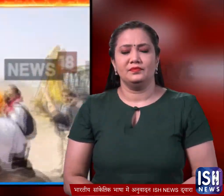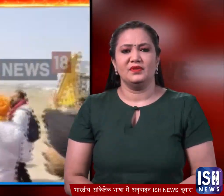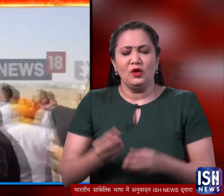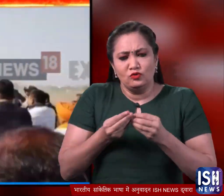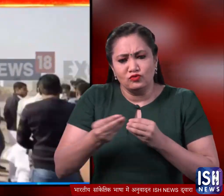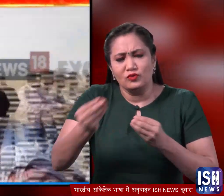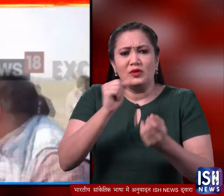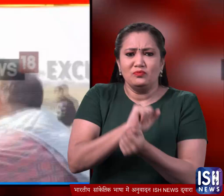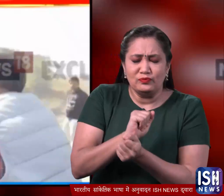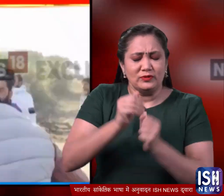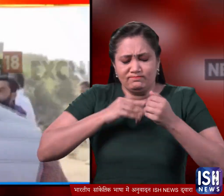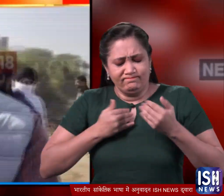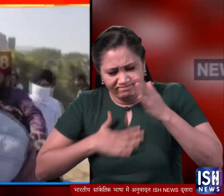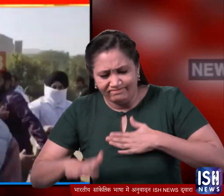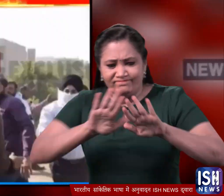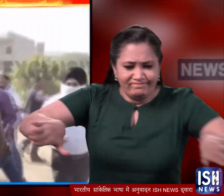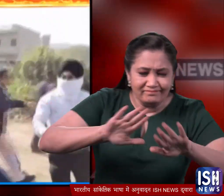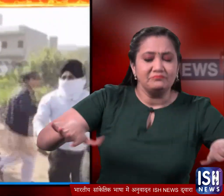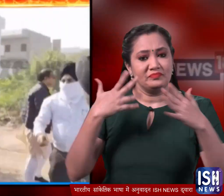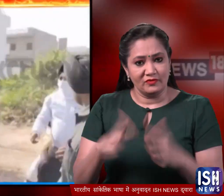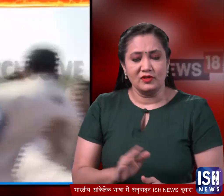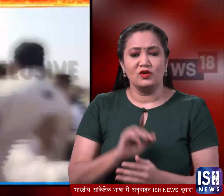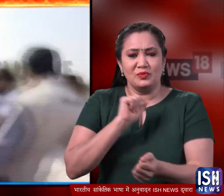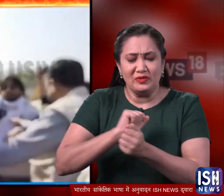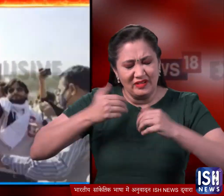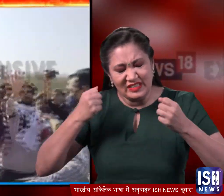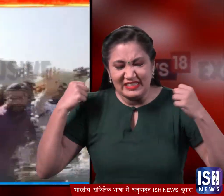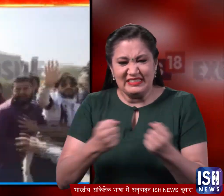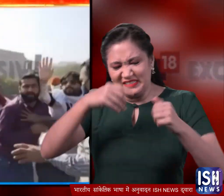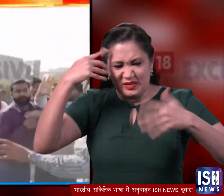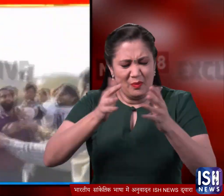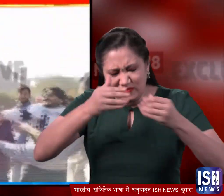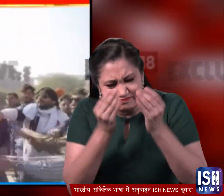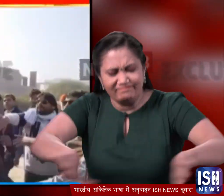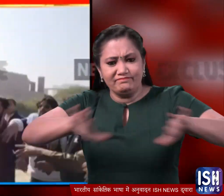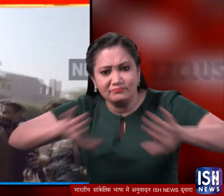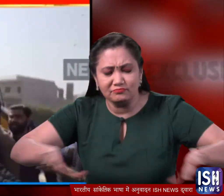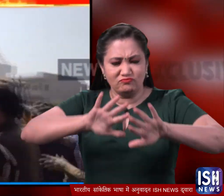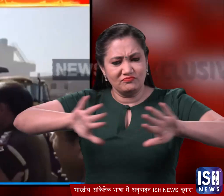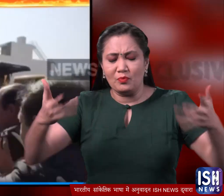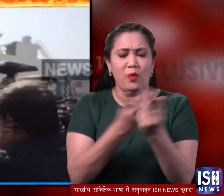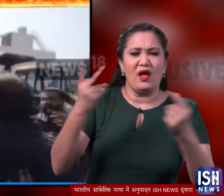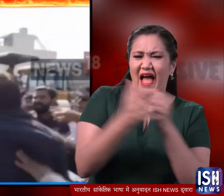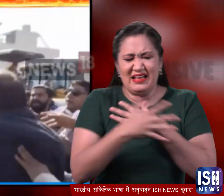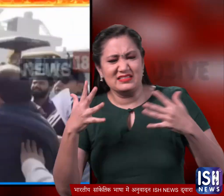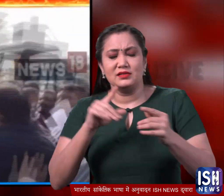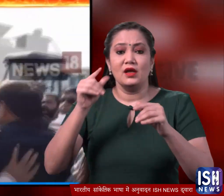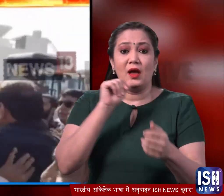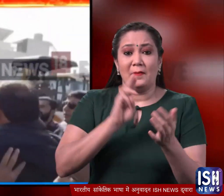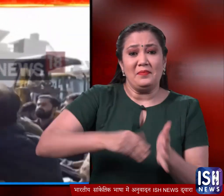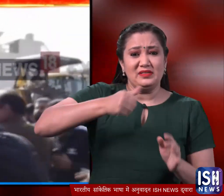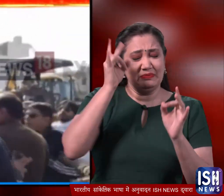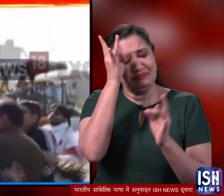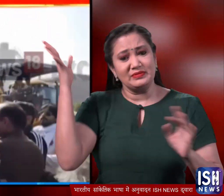हालांकि जल्द ही पुलिस इस हंगामे को शांत कराने में जुट गई। जवानों ने जैसे तैसे दोनों पक्षों को अलग किया, लेकिन पूर्व मंत्री का गुस्सा तब